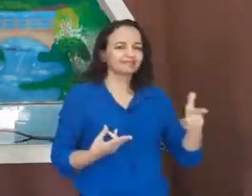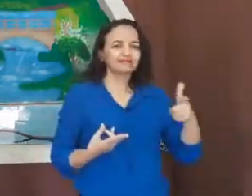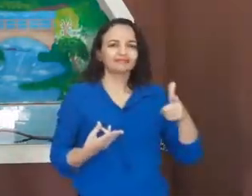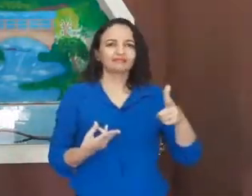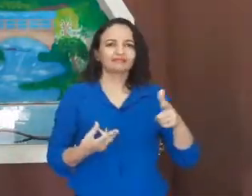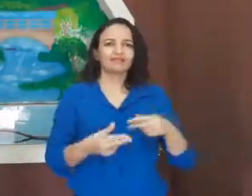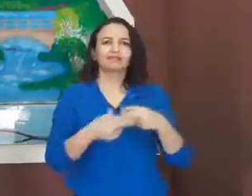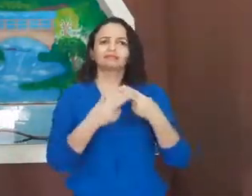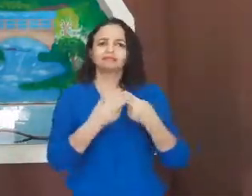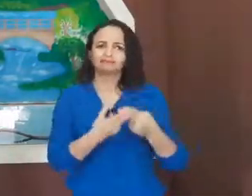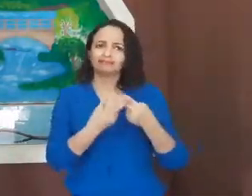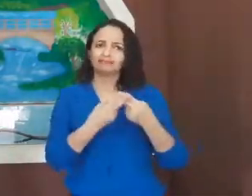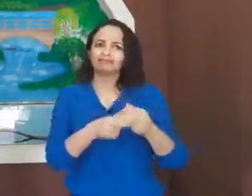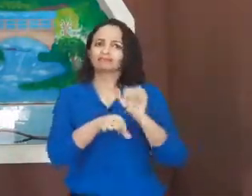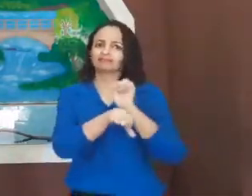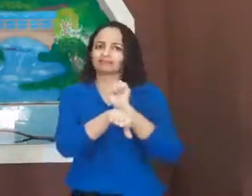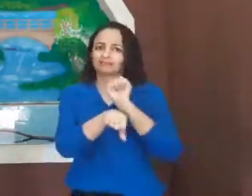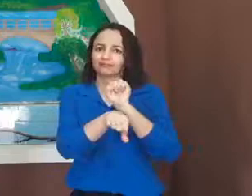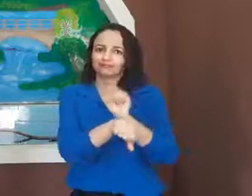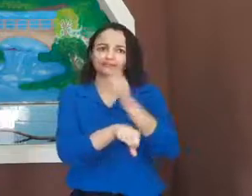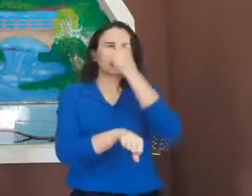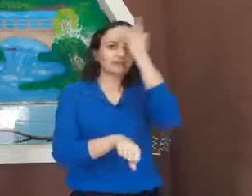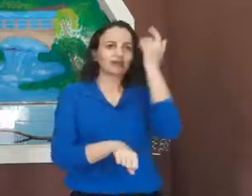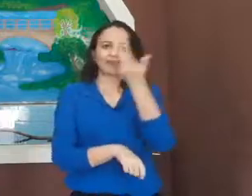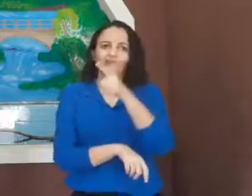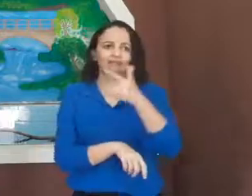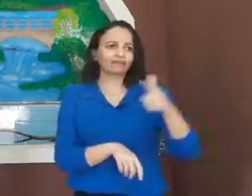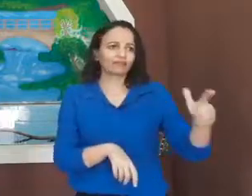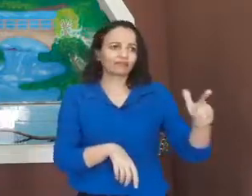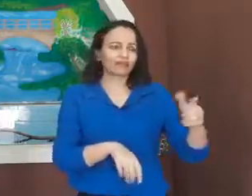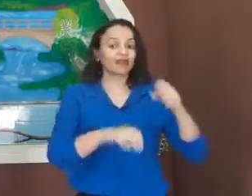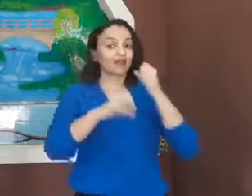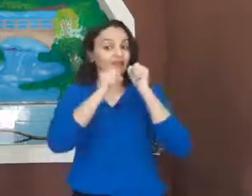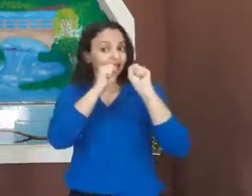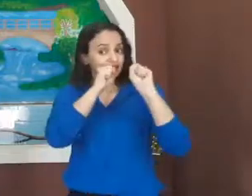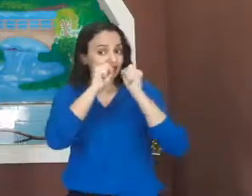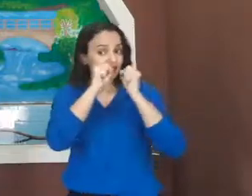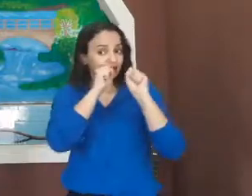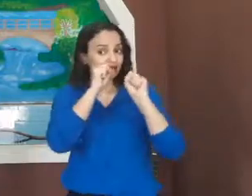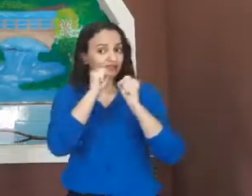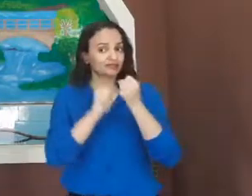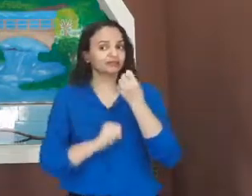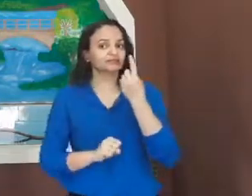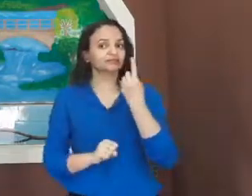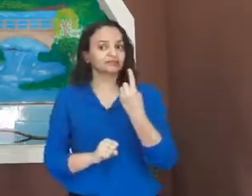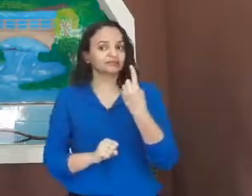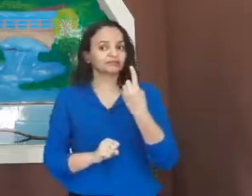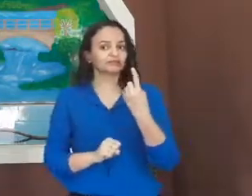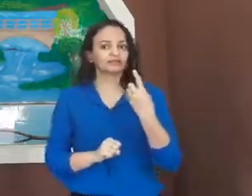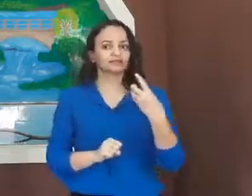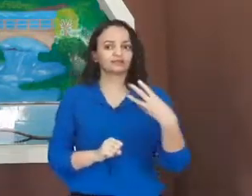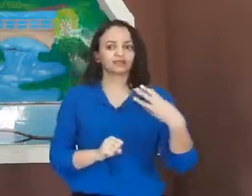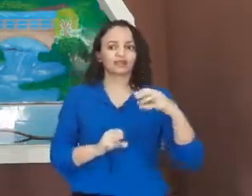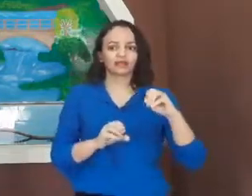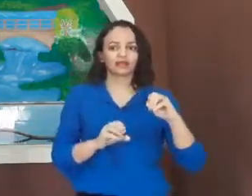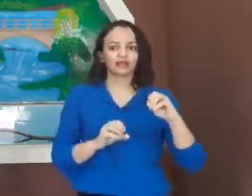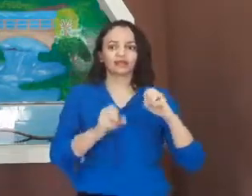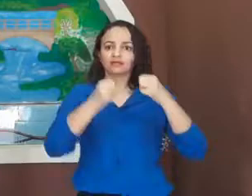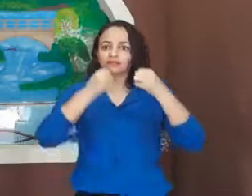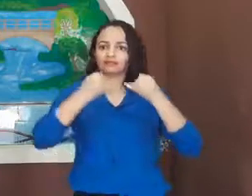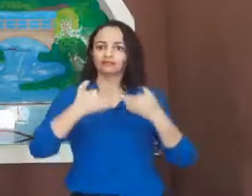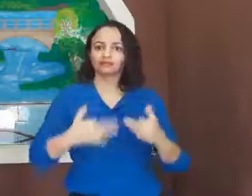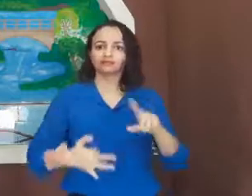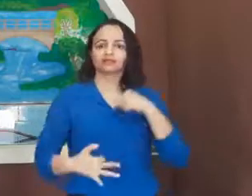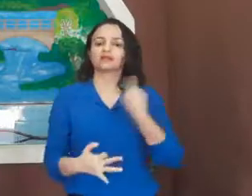para esperar. E o Salmo 130, ele coloca essa condição. Nós orarmos